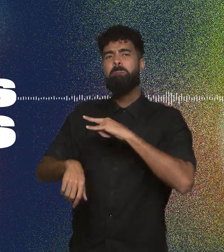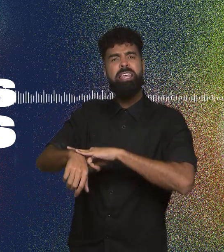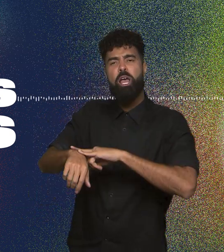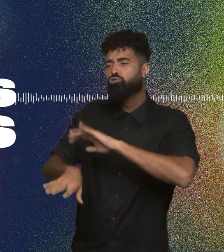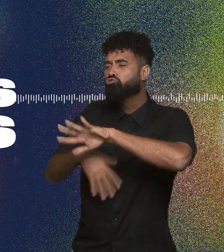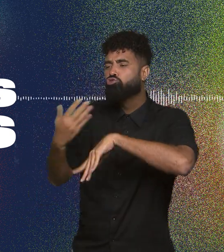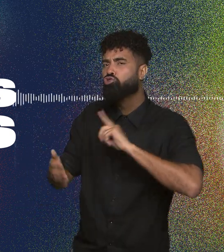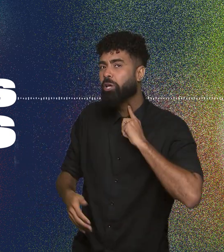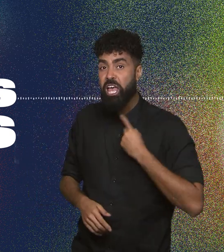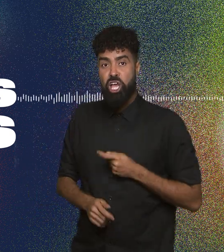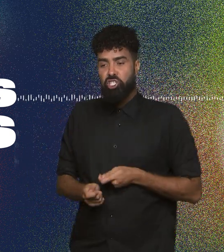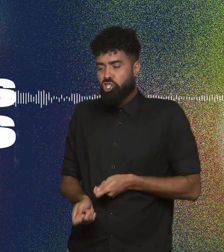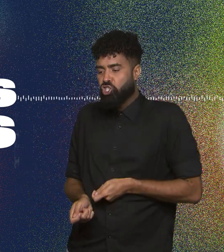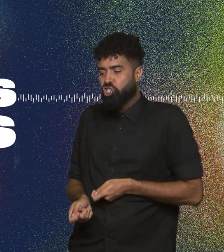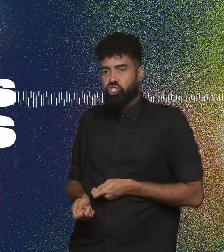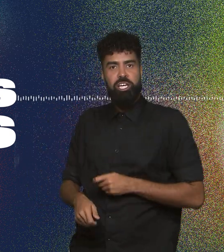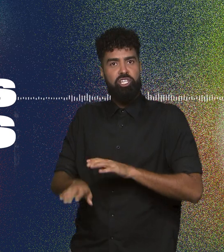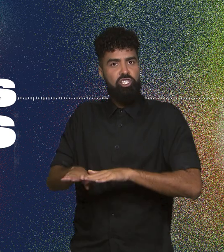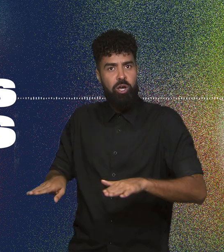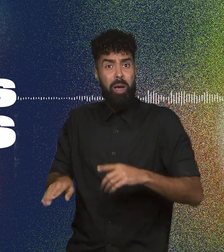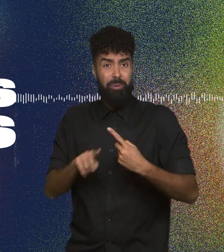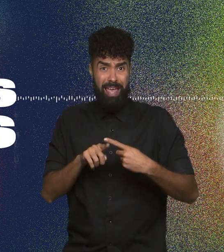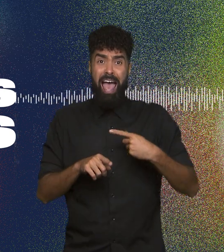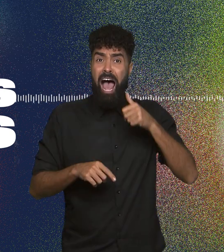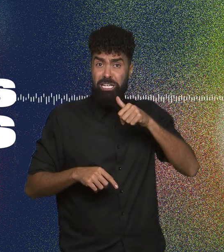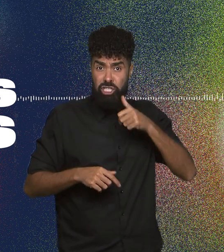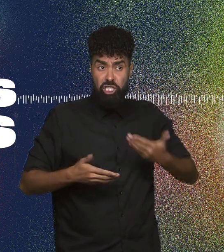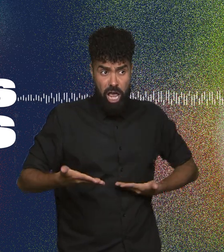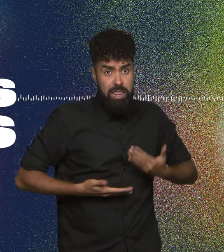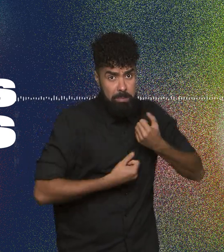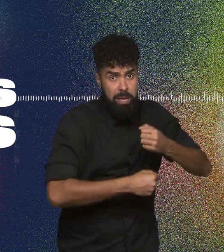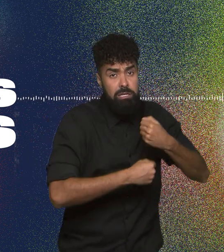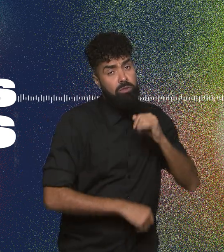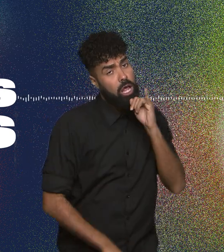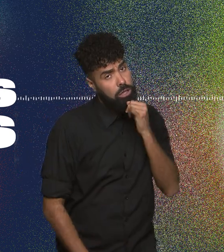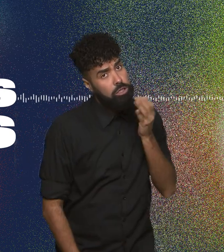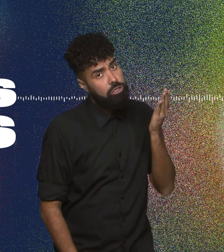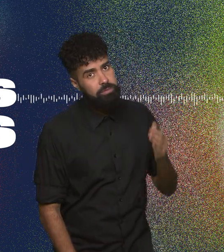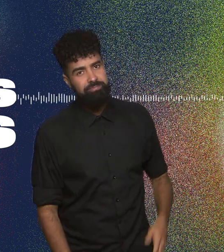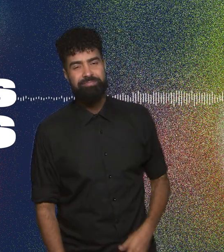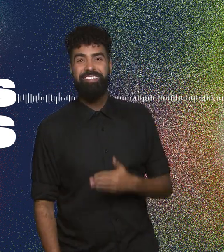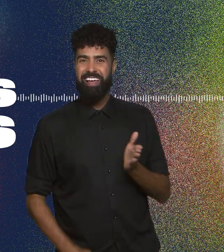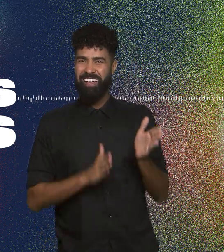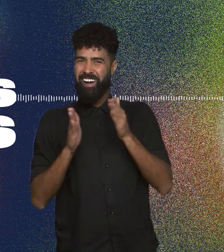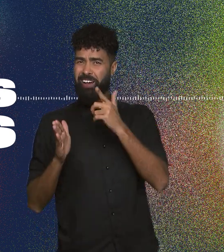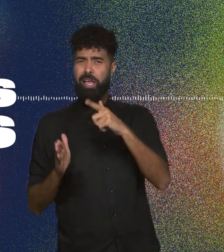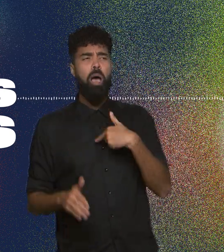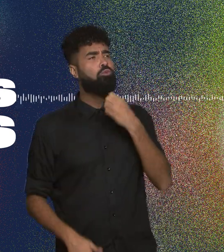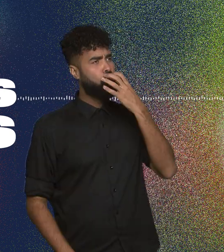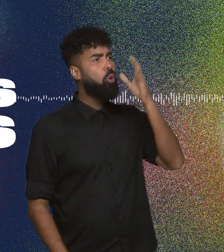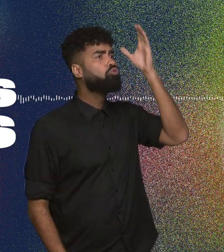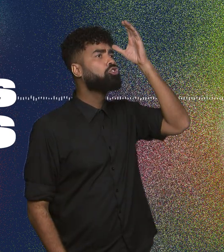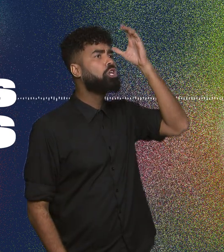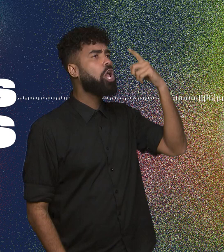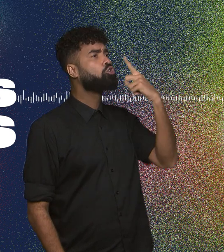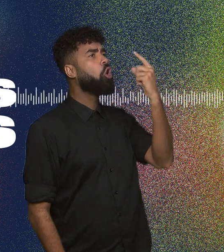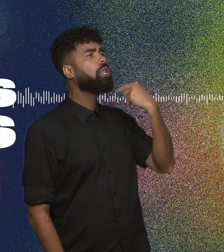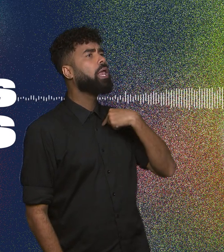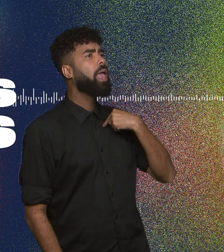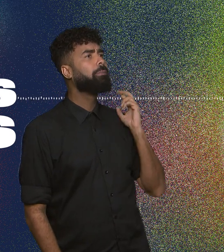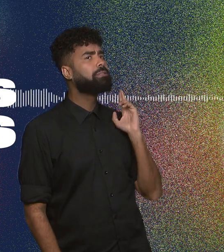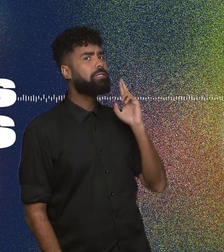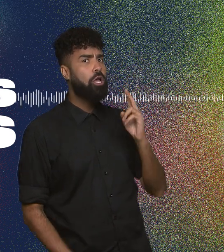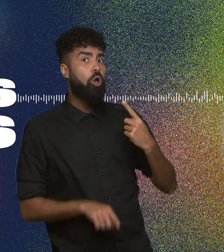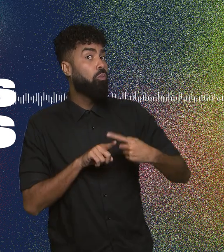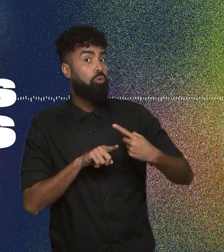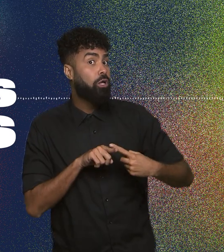porque atirar limpeza fica muito triste, tia. É você escolhido, tia, pra representante. Por quê? A gente